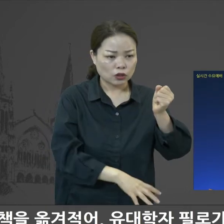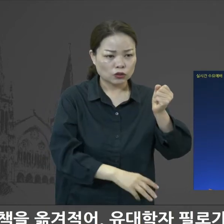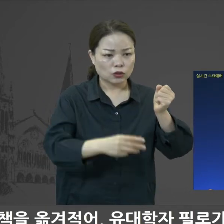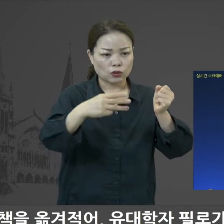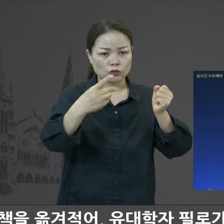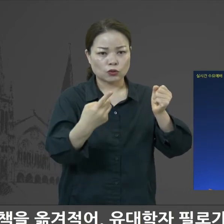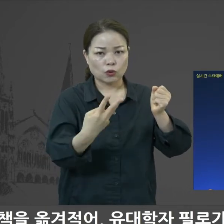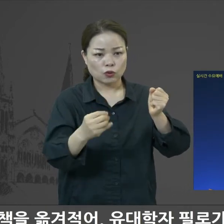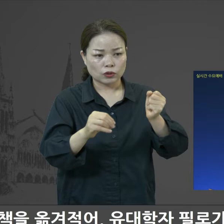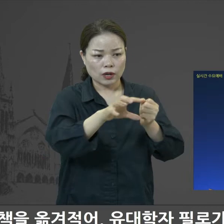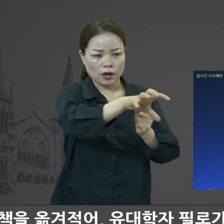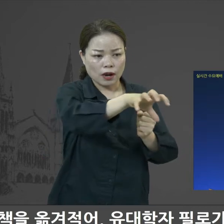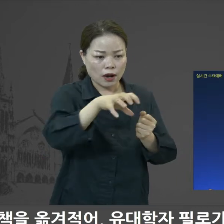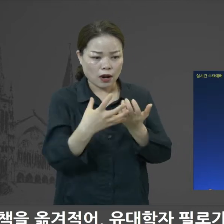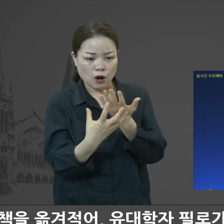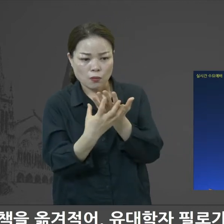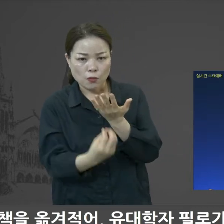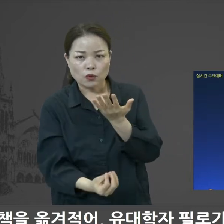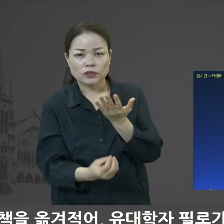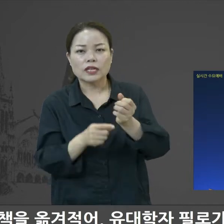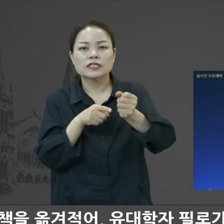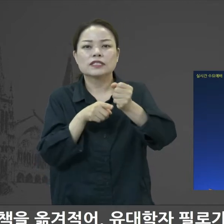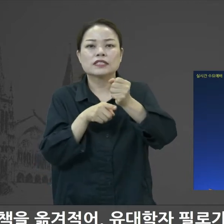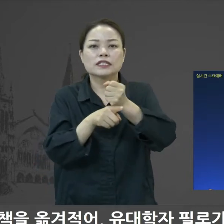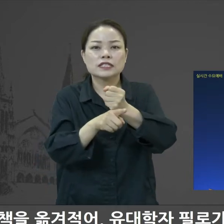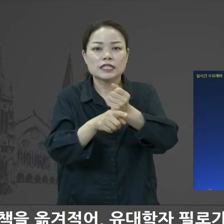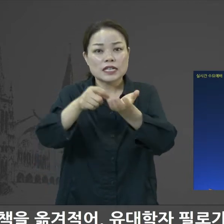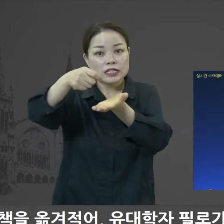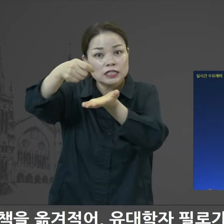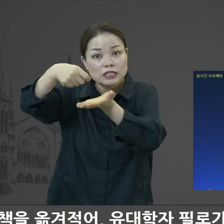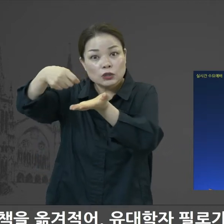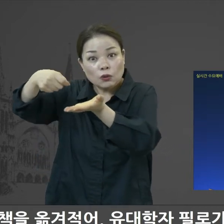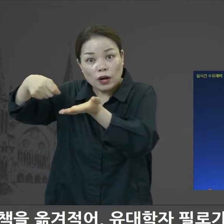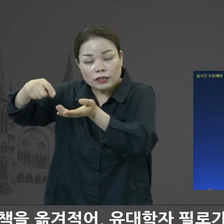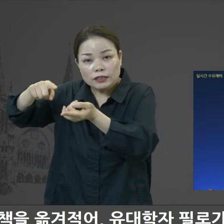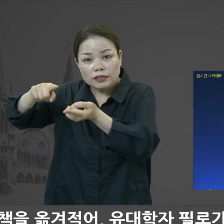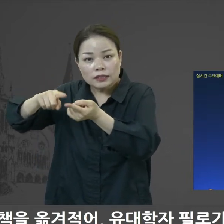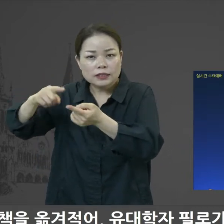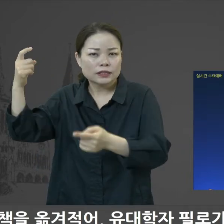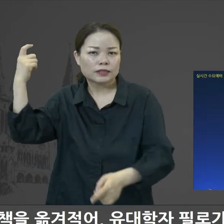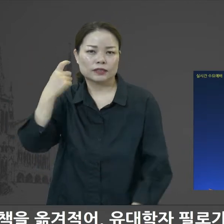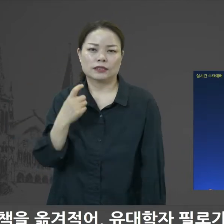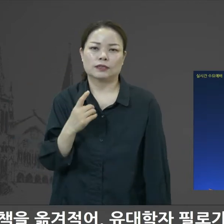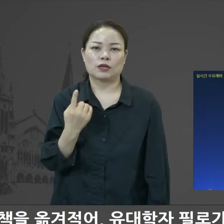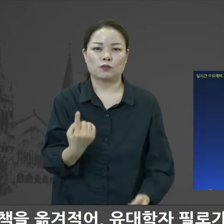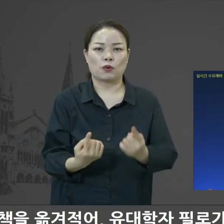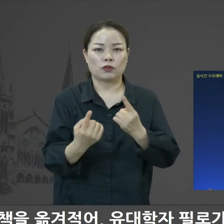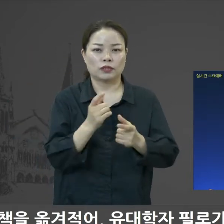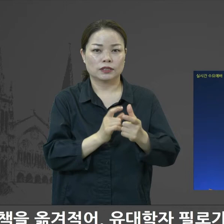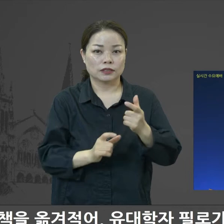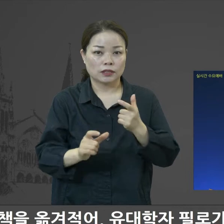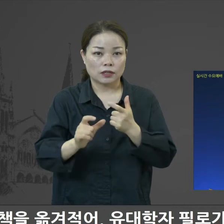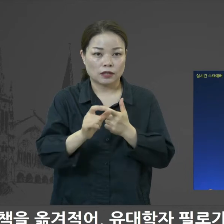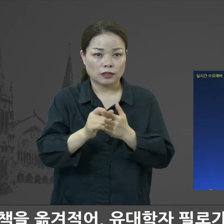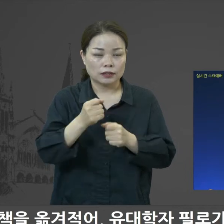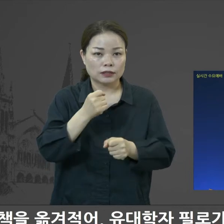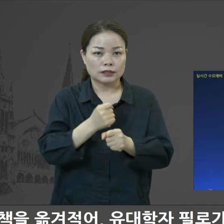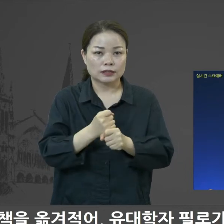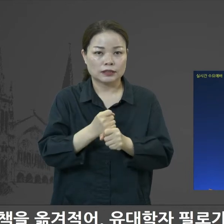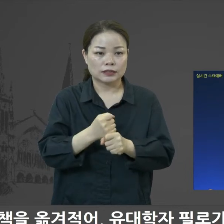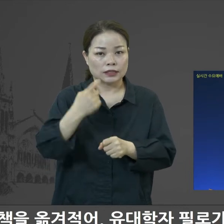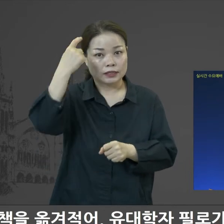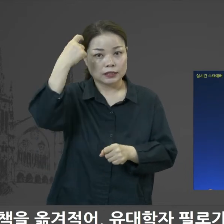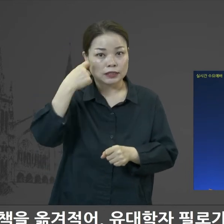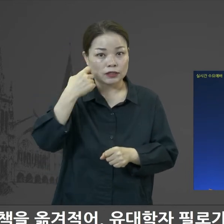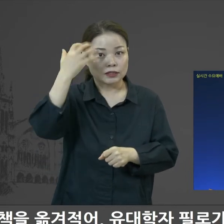두루마리를 복사하도록 지시받는 이유는 기록하는 행위가 그것을 듣기만 하는 것보다 더 지울 수 없는 인상을